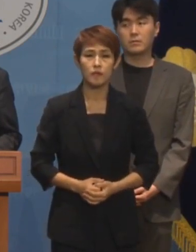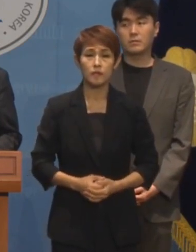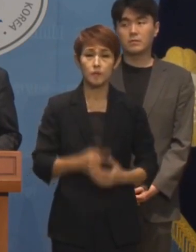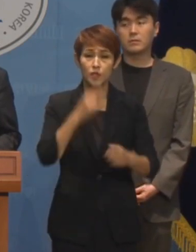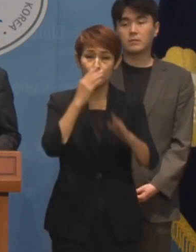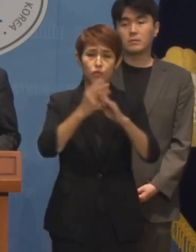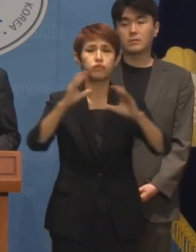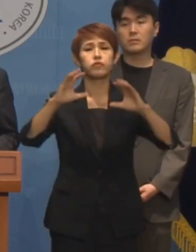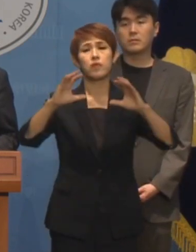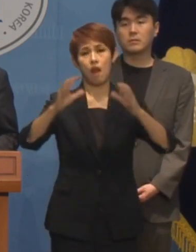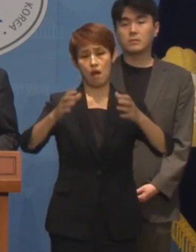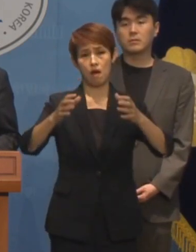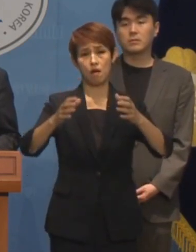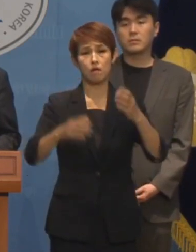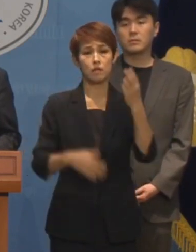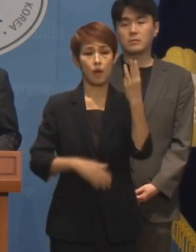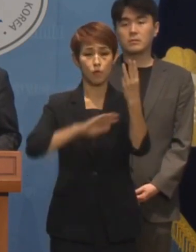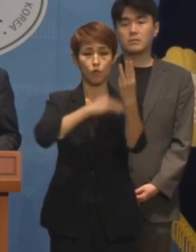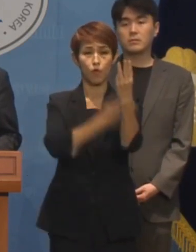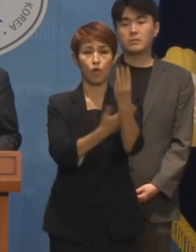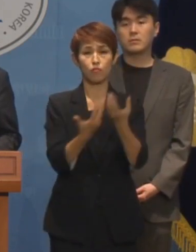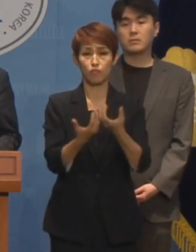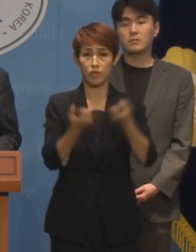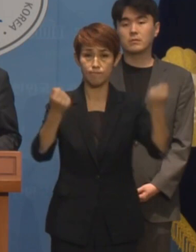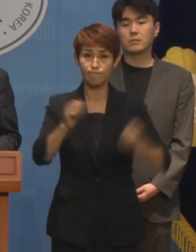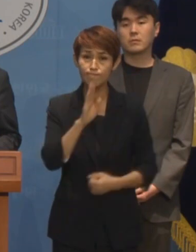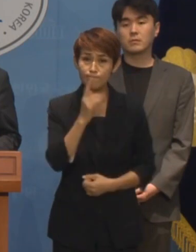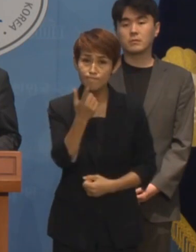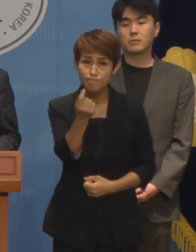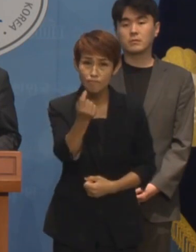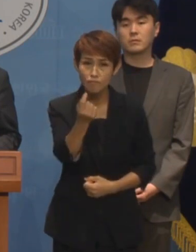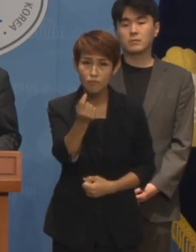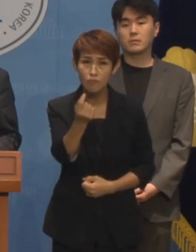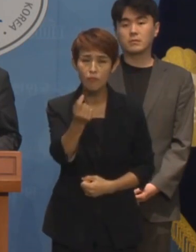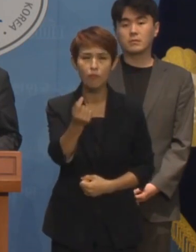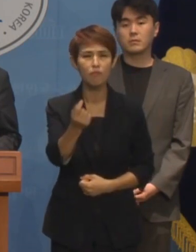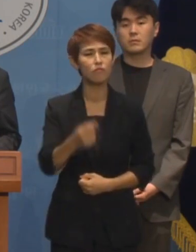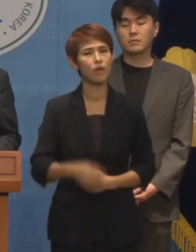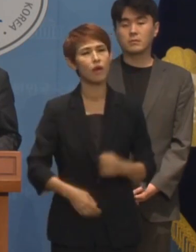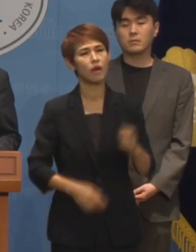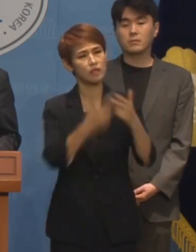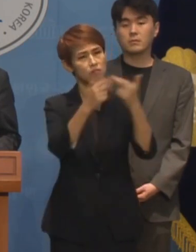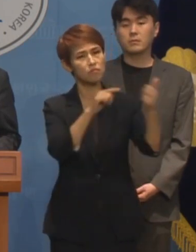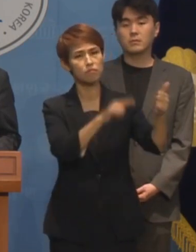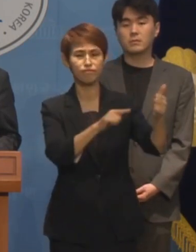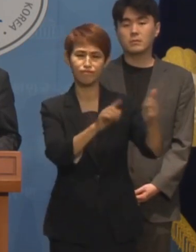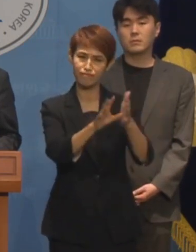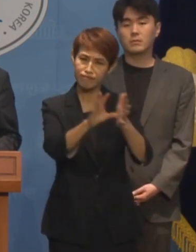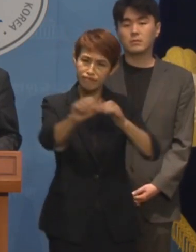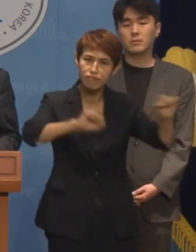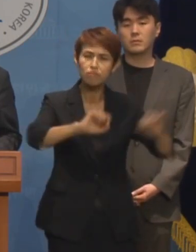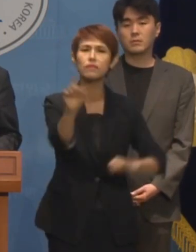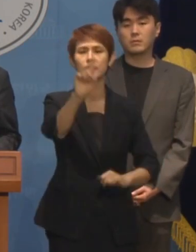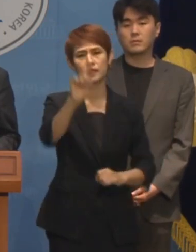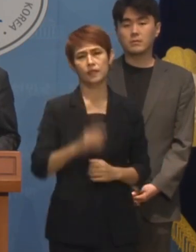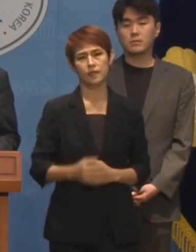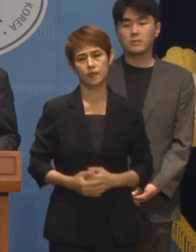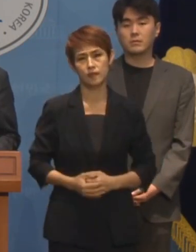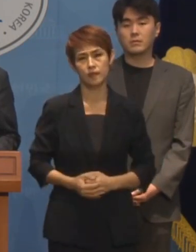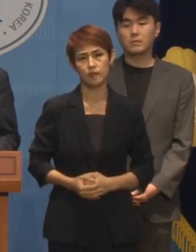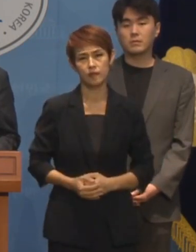민주공화국이 삼권 분립에 따라 운영된다는 사실을 망각하는 처사입니다.